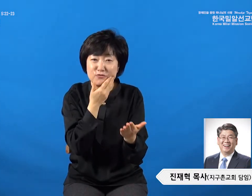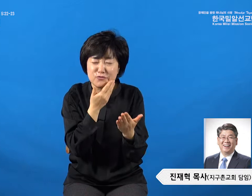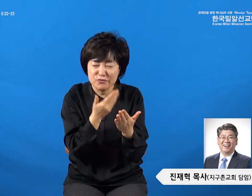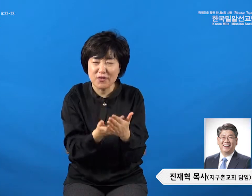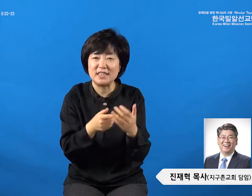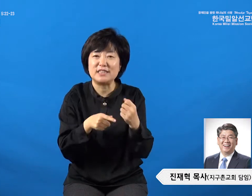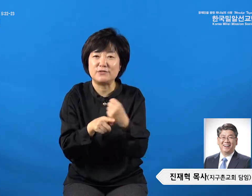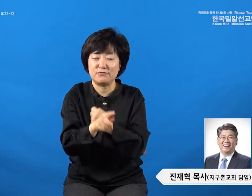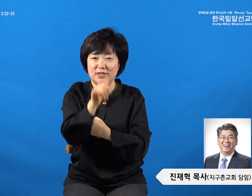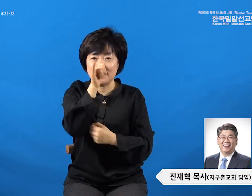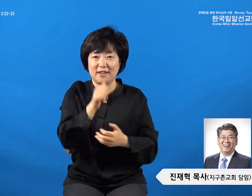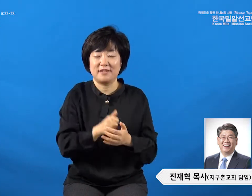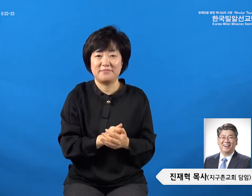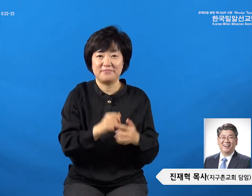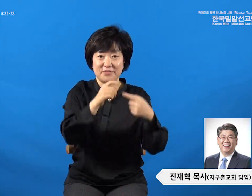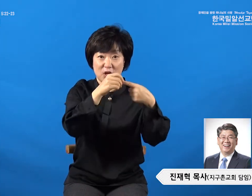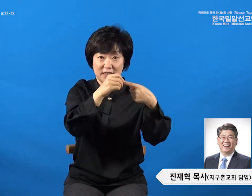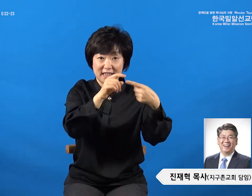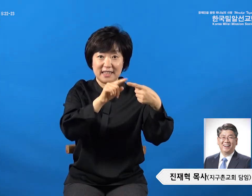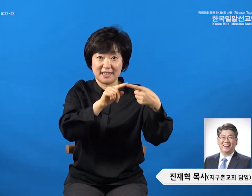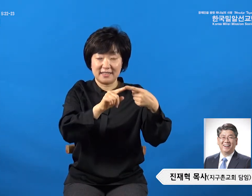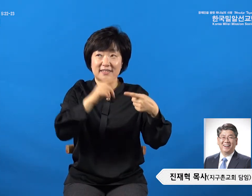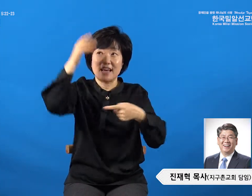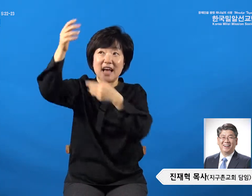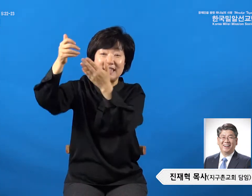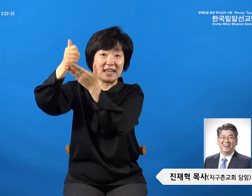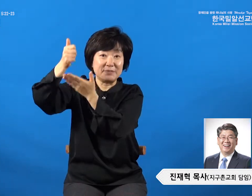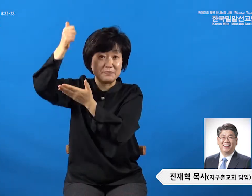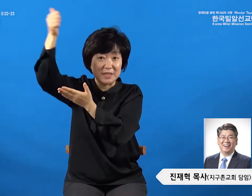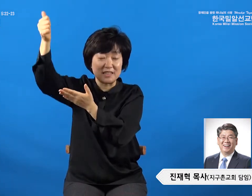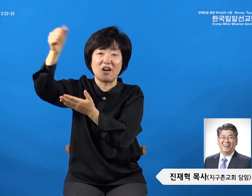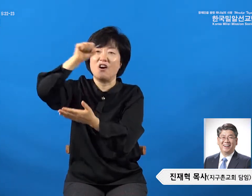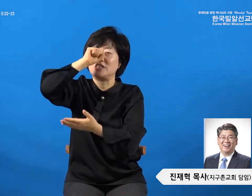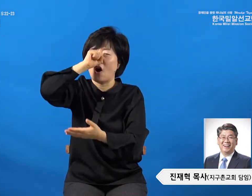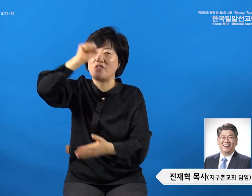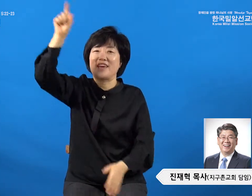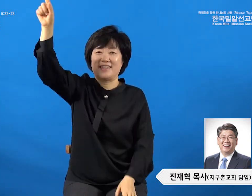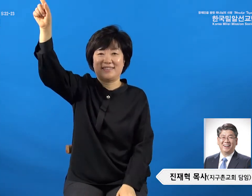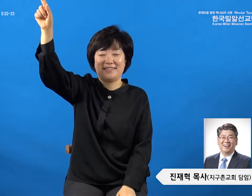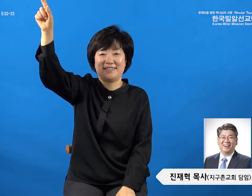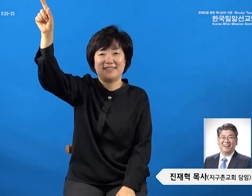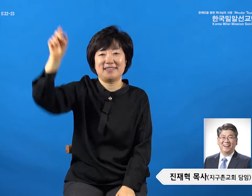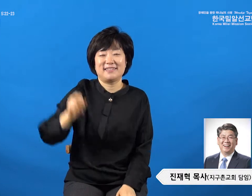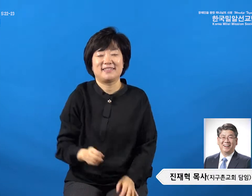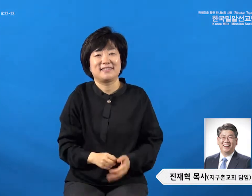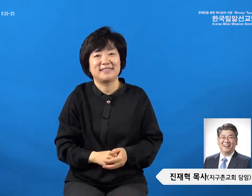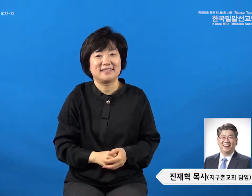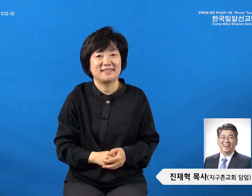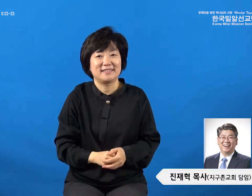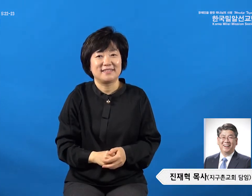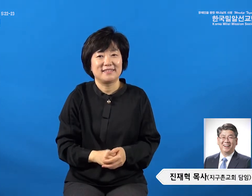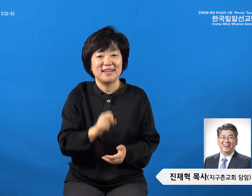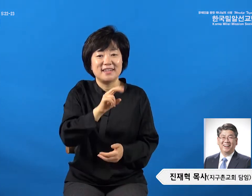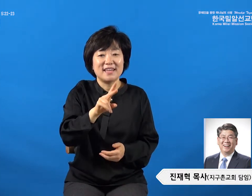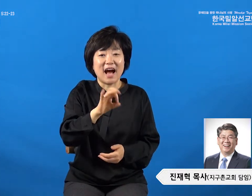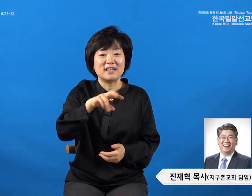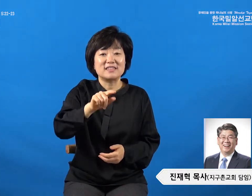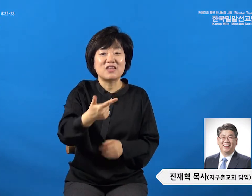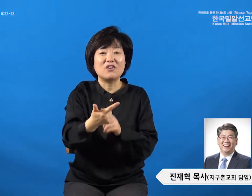함께 생각해 봅니다. 첫째는 하나님께서 선하시다라는